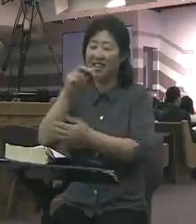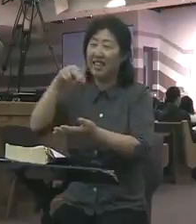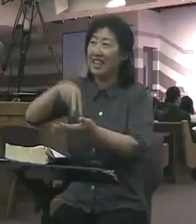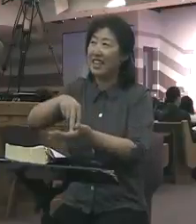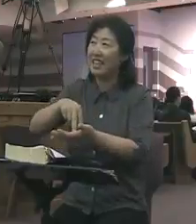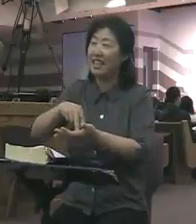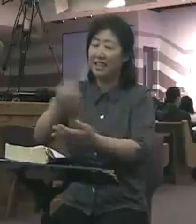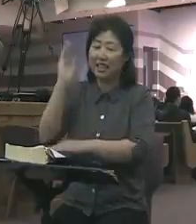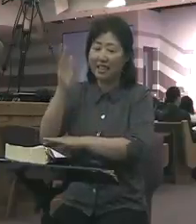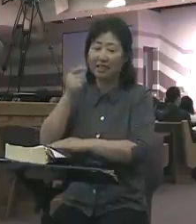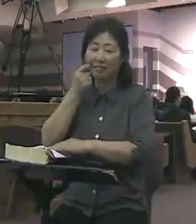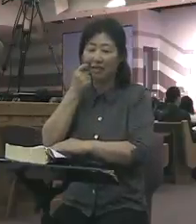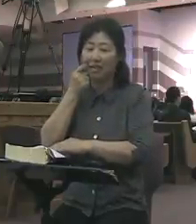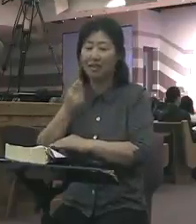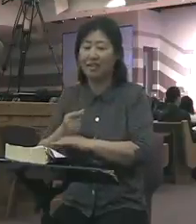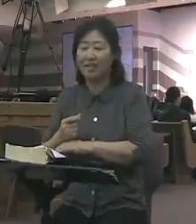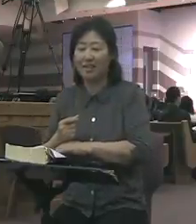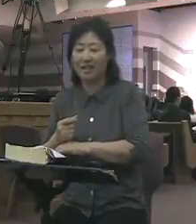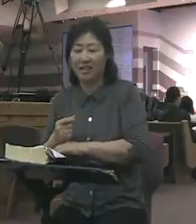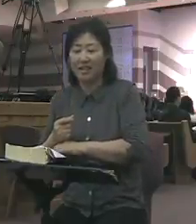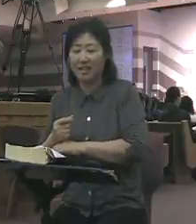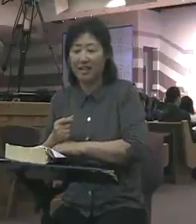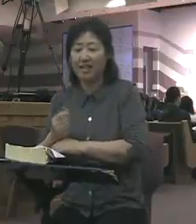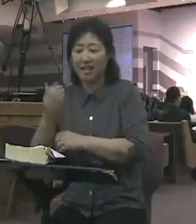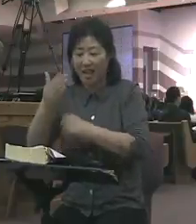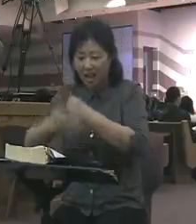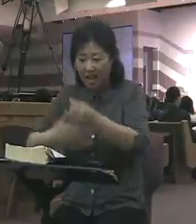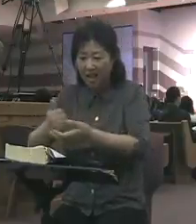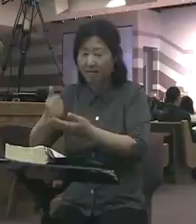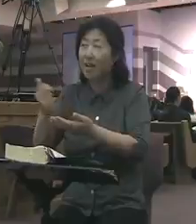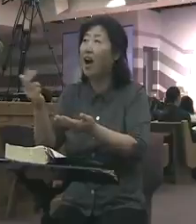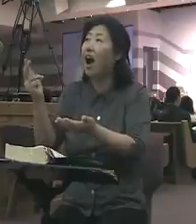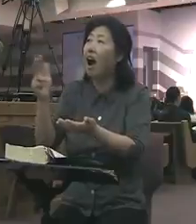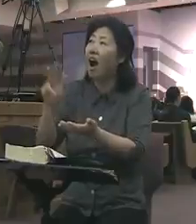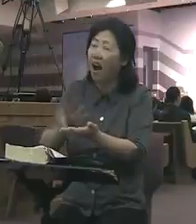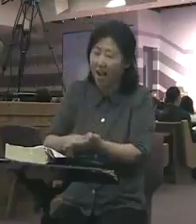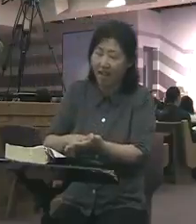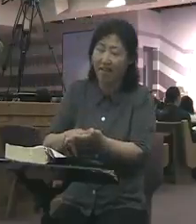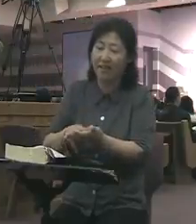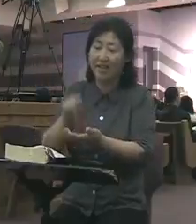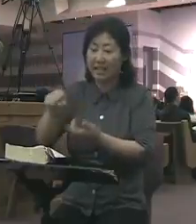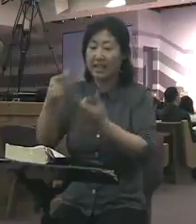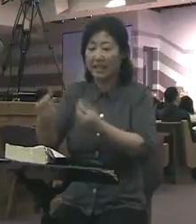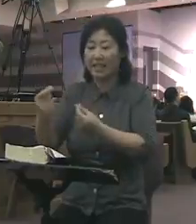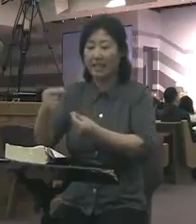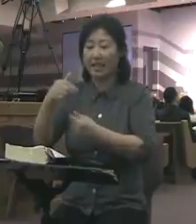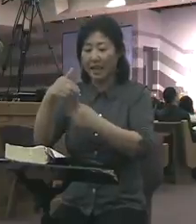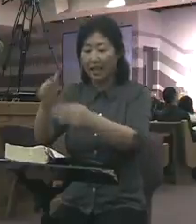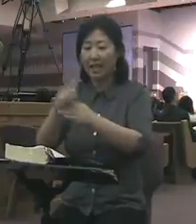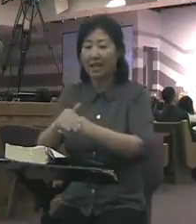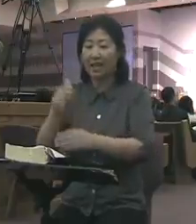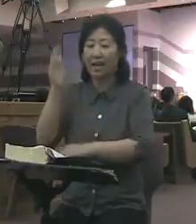못하게. 그러면서 하나님 앞에 제가 엎드렸습니다. 이거 이렇게 가다가 저 목회 못하니 하나님 어떻게 해서라도